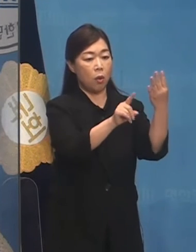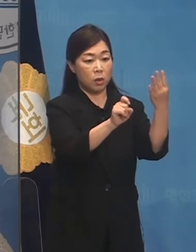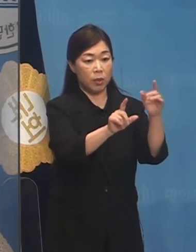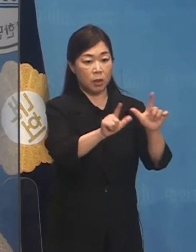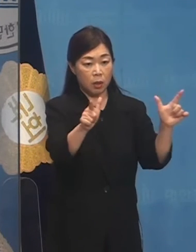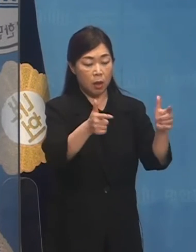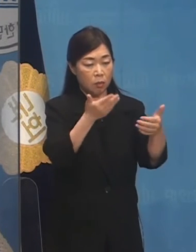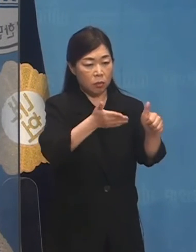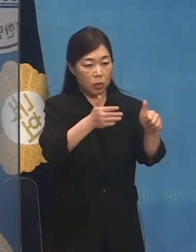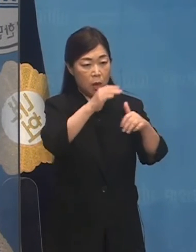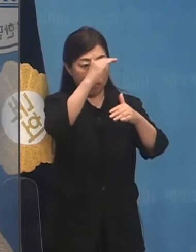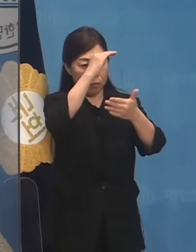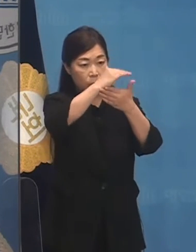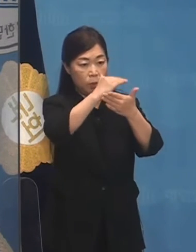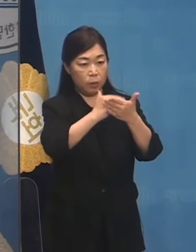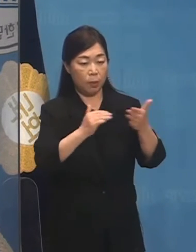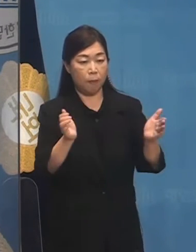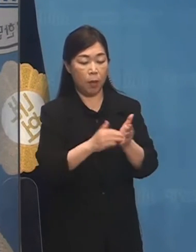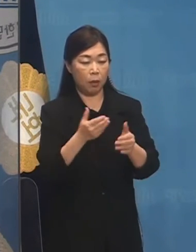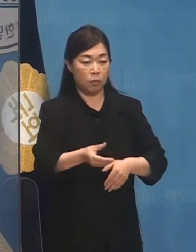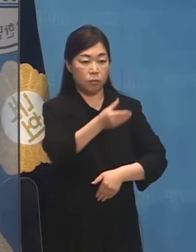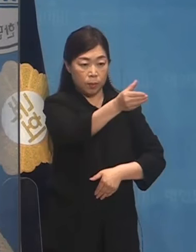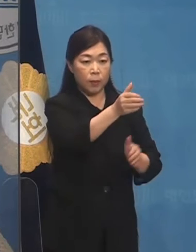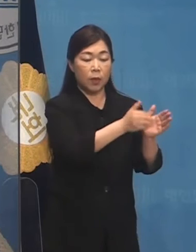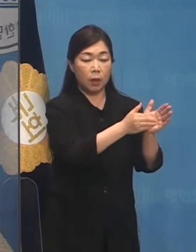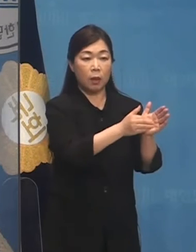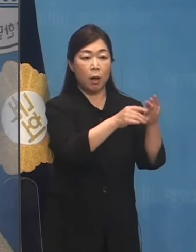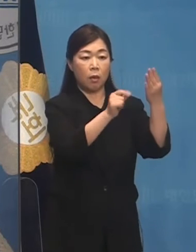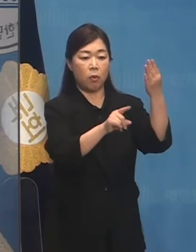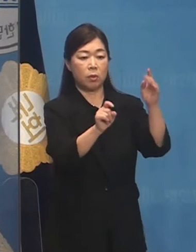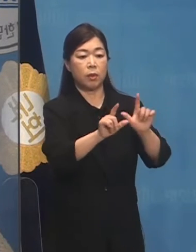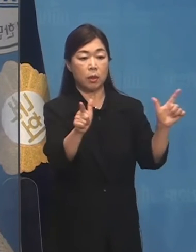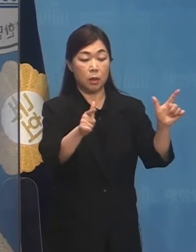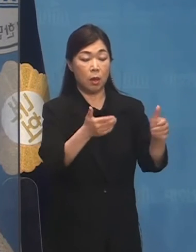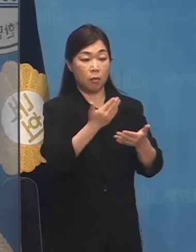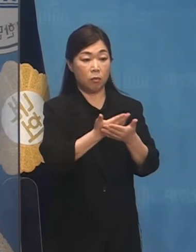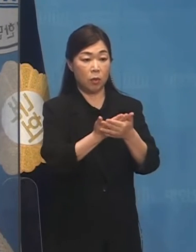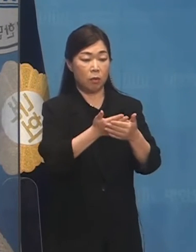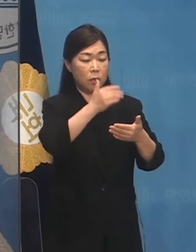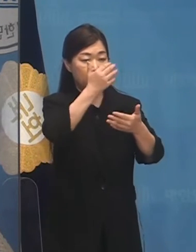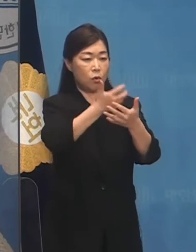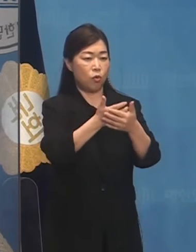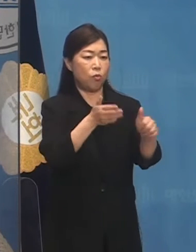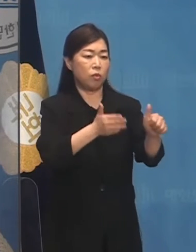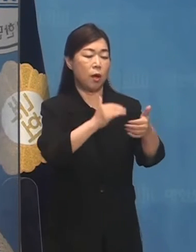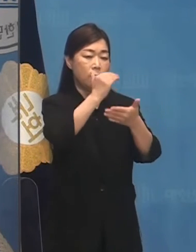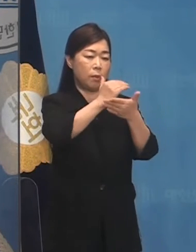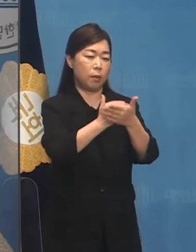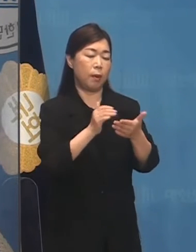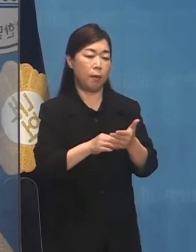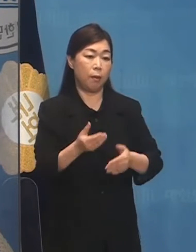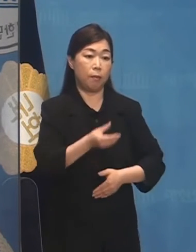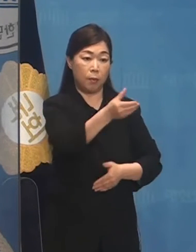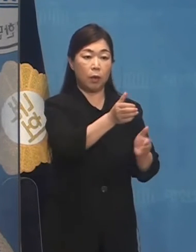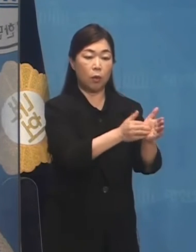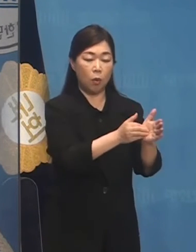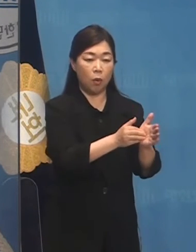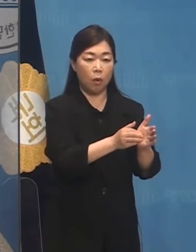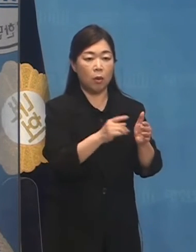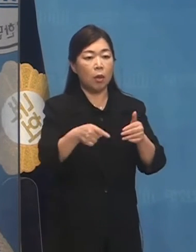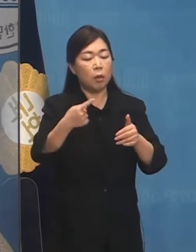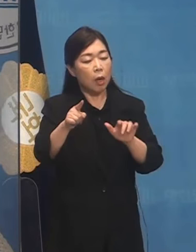날 보냈습니다. 4월 11일 날 보냈고 3일 후인 4월 15일 날 전화를 통해서